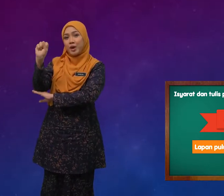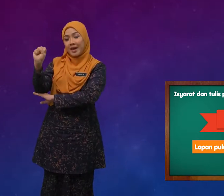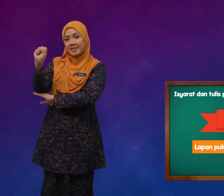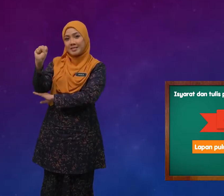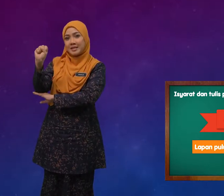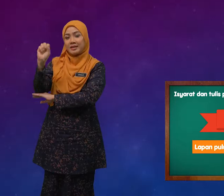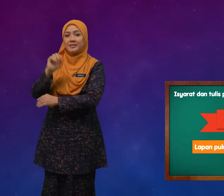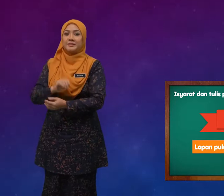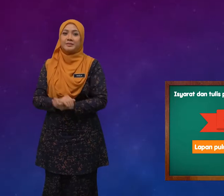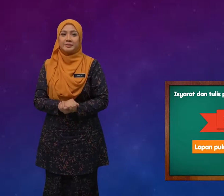PERATUS.